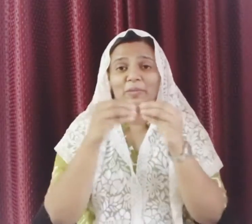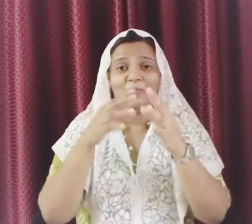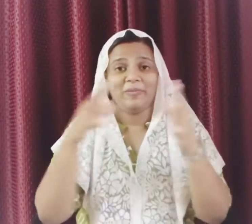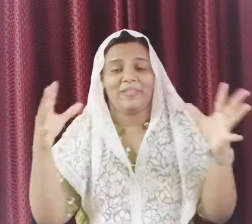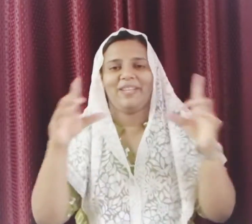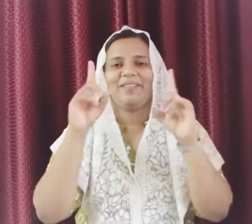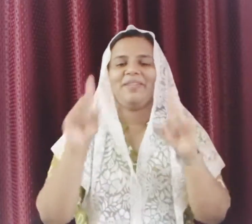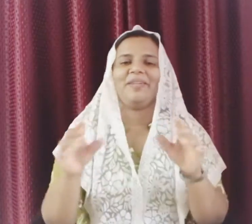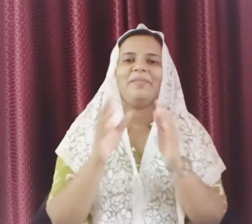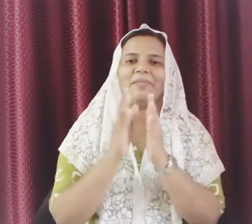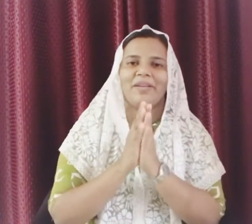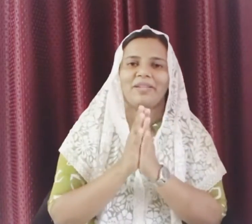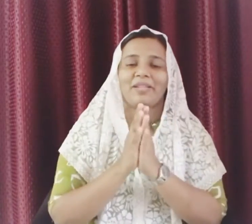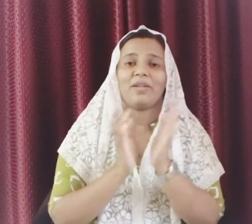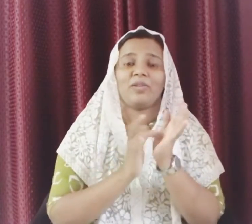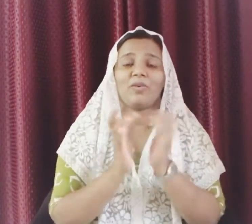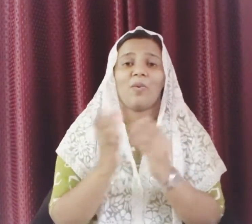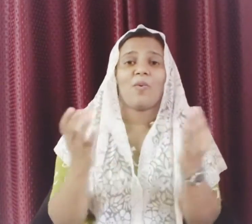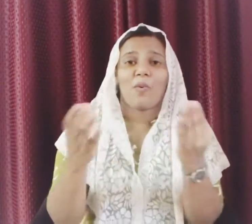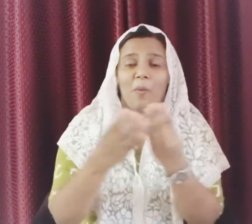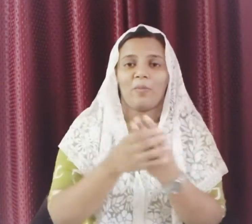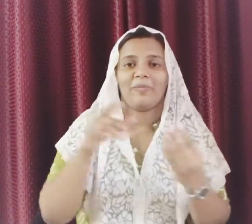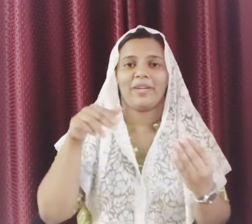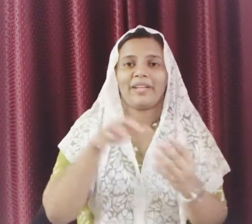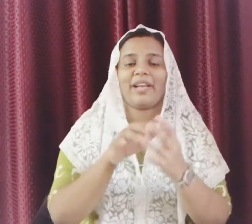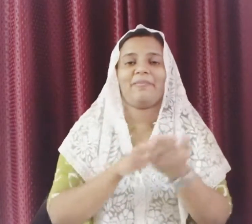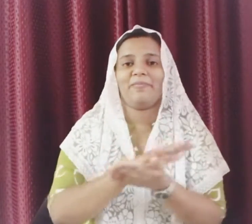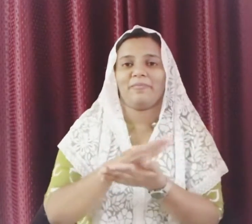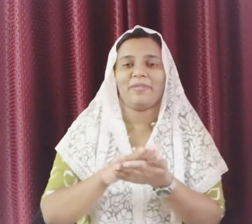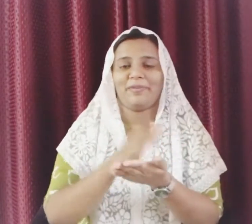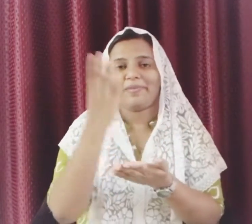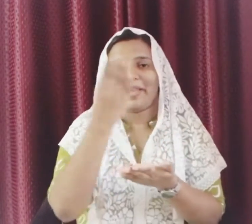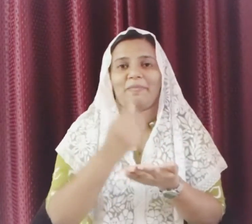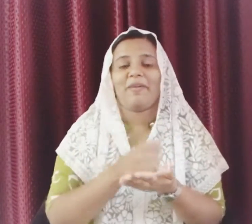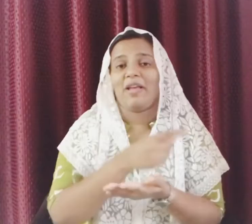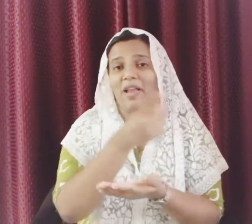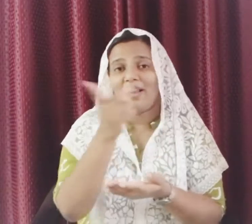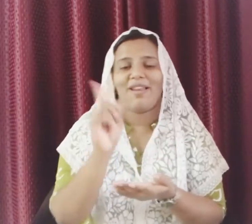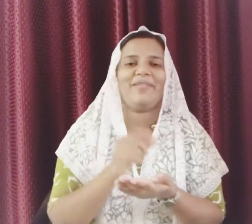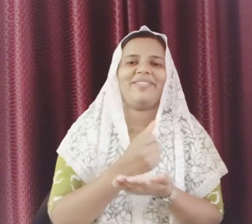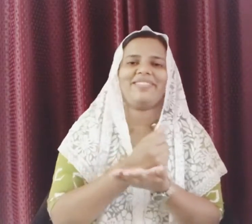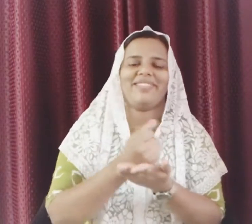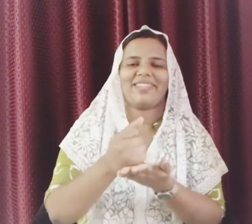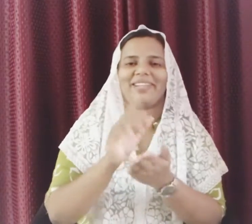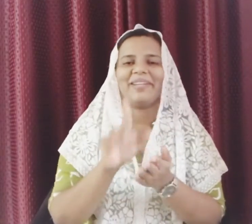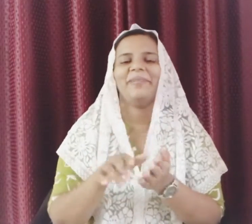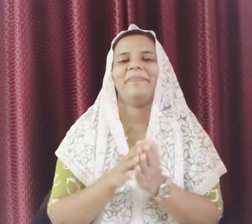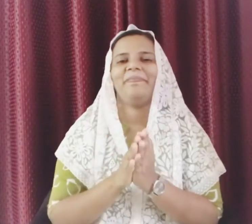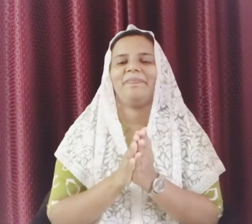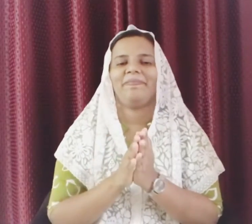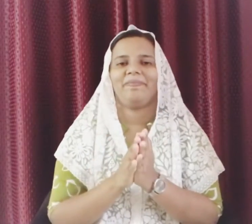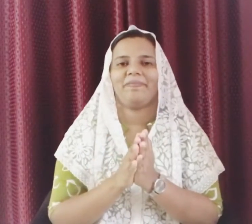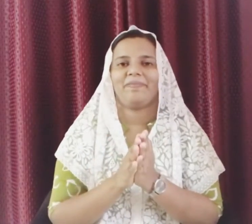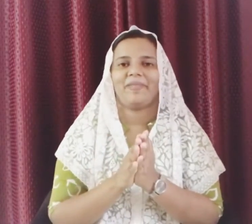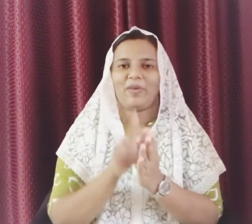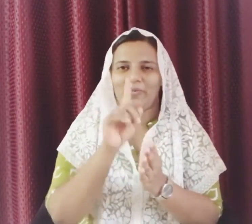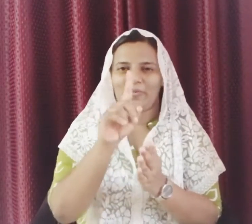എന്ന് പ്രാർത്ഥിക്കുന്നു. ദൈവ കർത്താവിനോട് കൂടെ നടക്കുവാൻ ഈ പകൽക്കാലം പരിശുദ്ധാത്മാവ് നമ്മളെ ഓരോരുത്തരെയും സഹായിക്കുമാറാകട്ടെ. ആമേൻ ഹല്ലേലൂയ. ഒരു